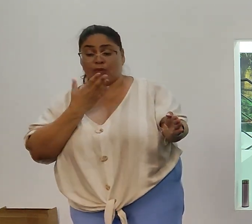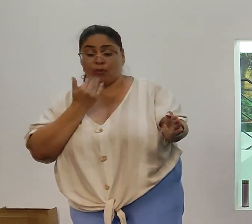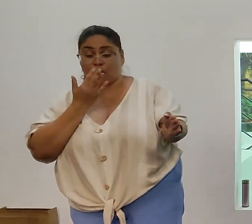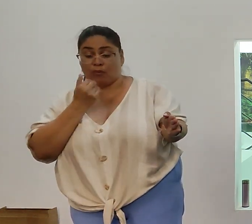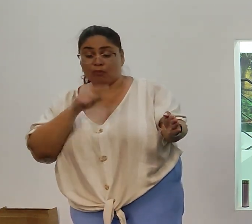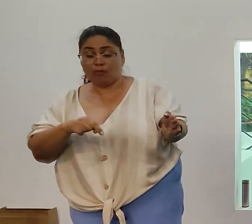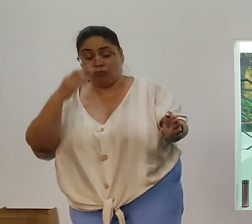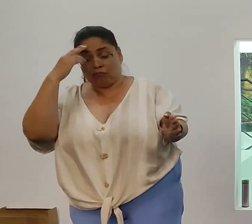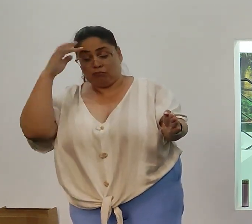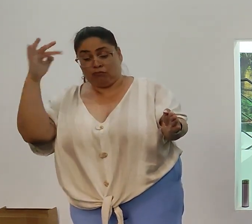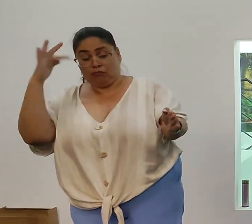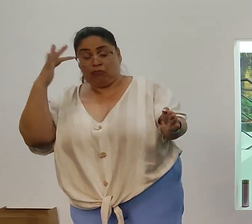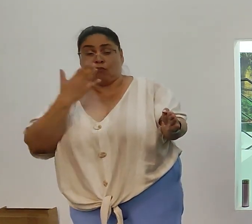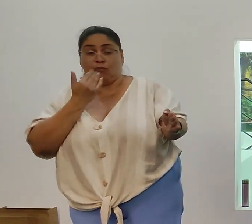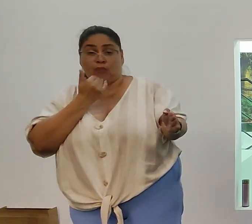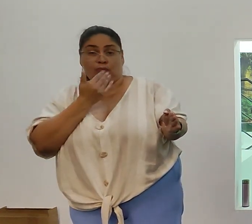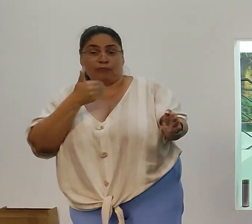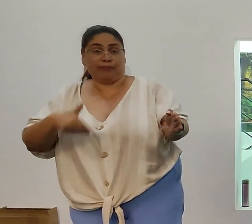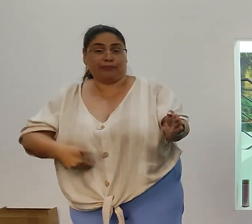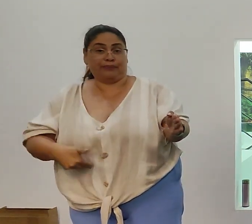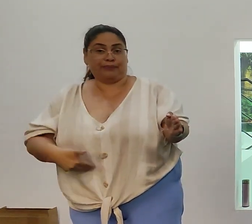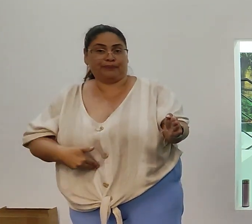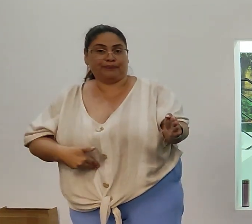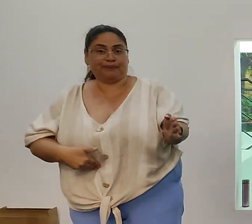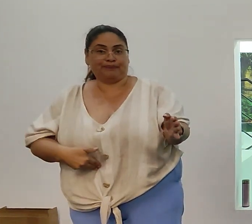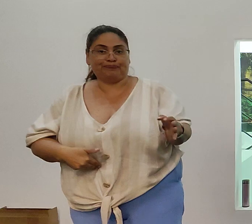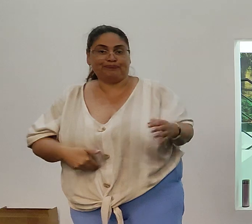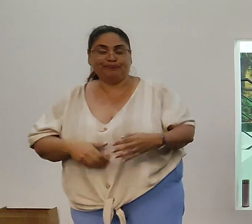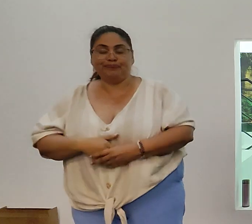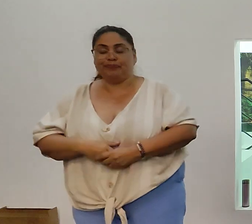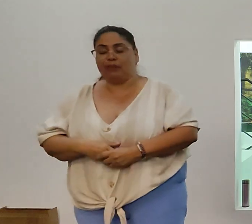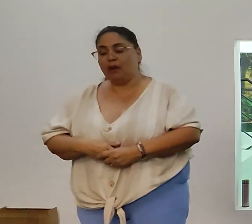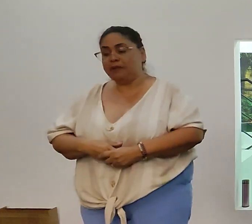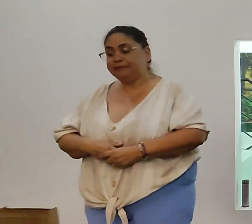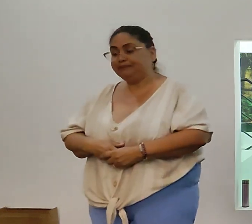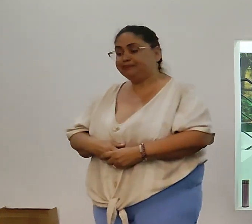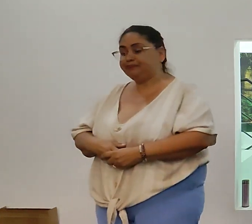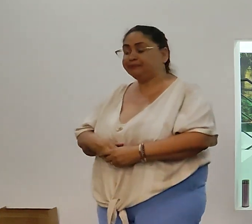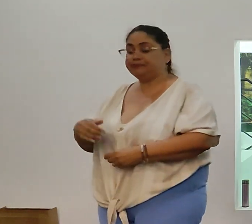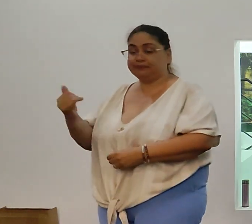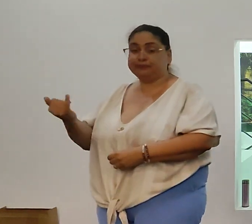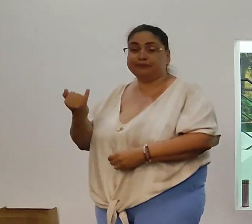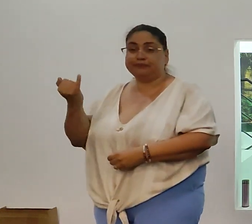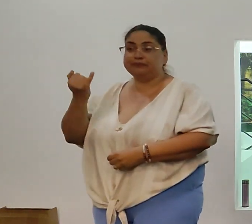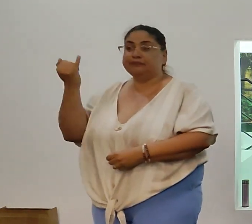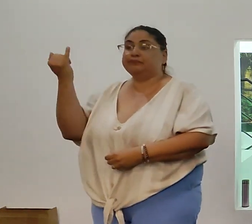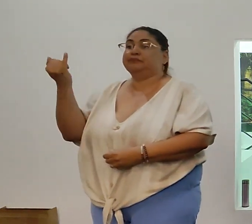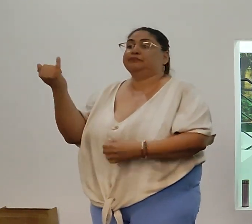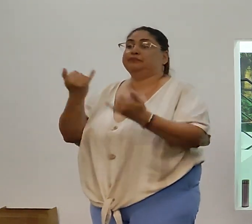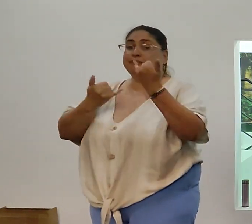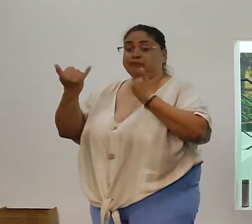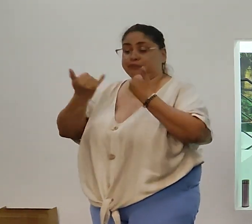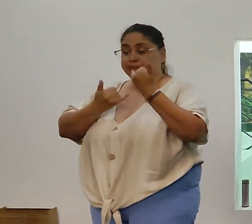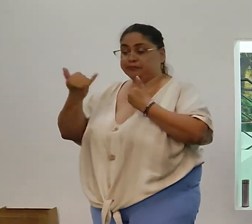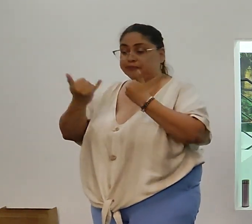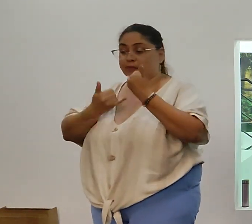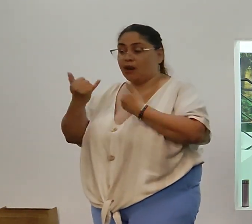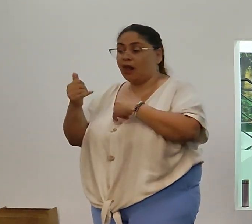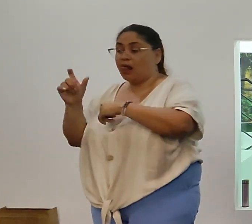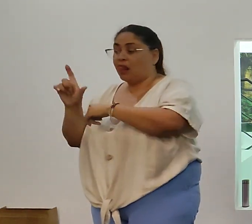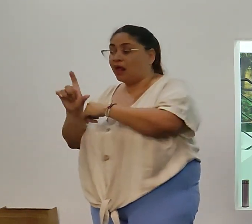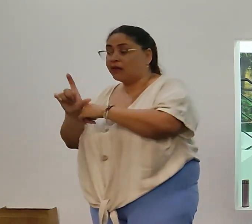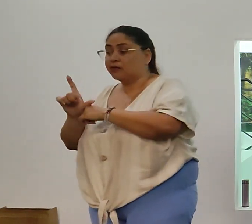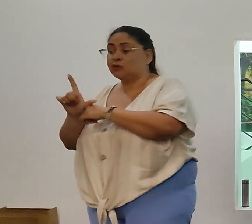sonho desse rapaz. Importante essa informação, porque se Lázaro ele desejava apenas migalhas, é porque